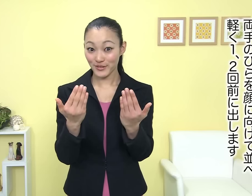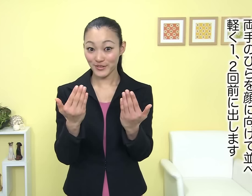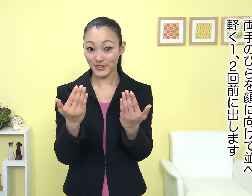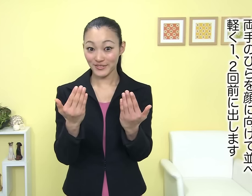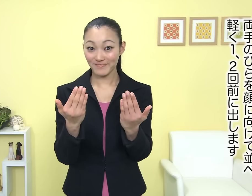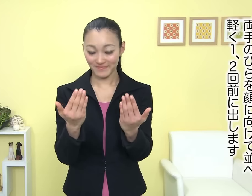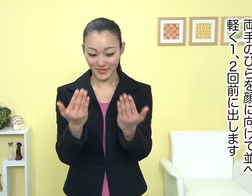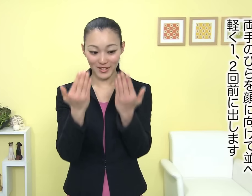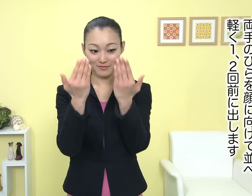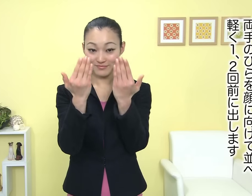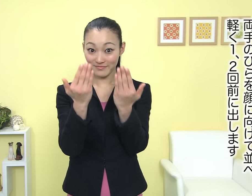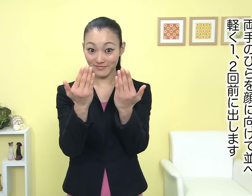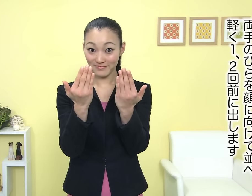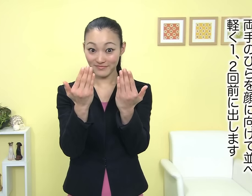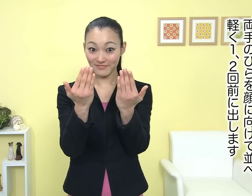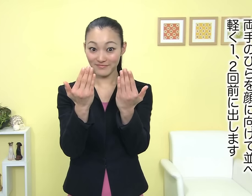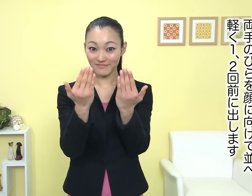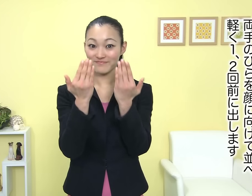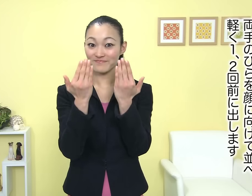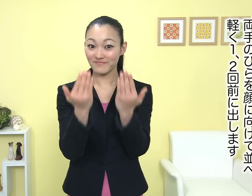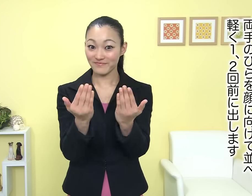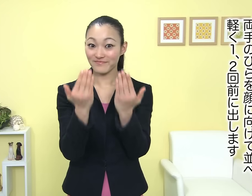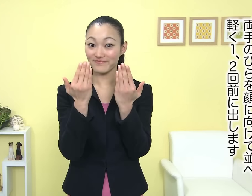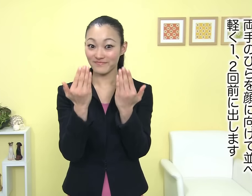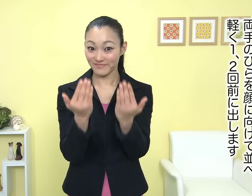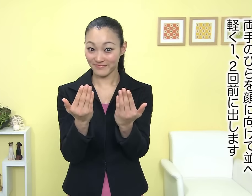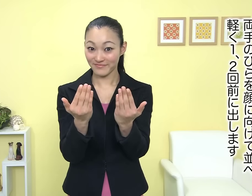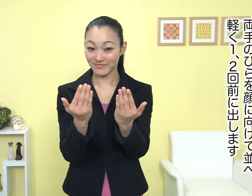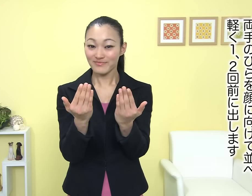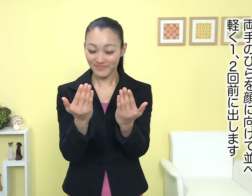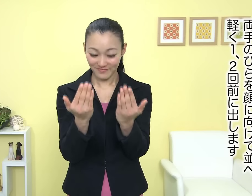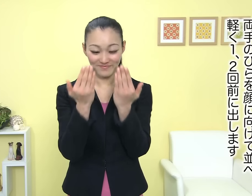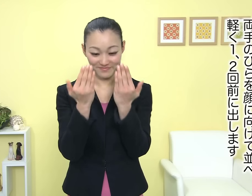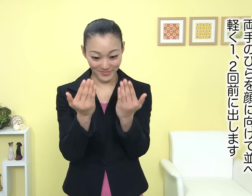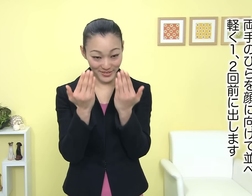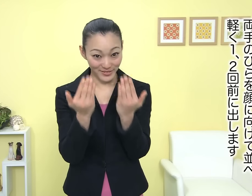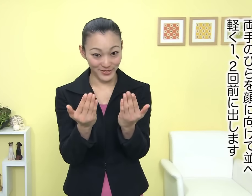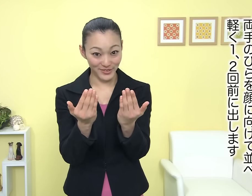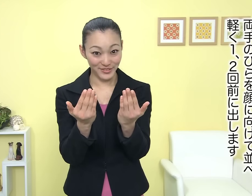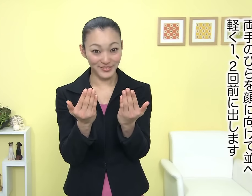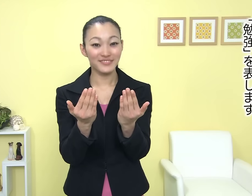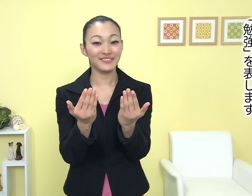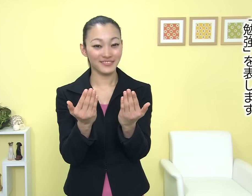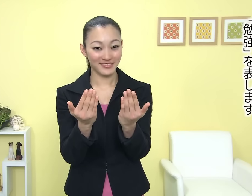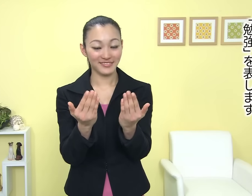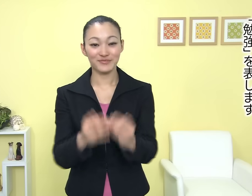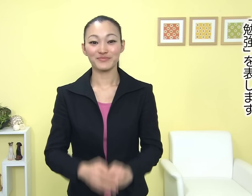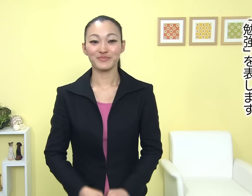両手のひらを顔に向けて並べ、軽く 1、2 回前に出します。勉強を表します